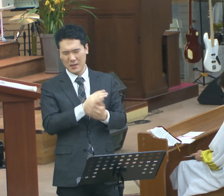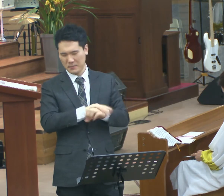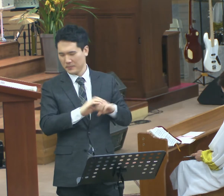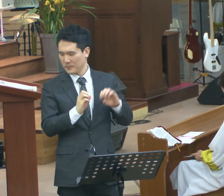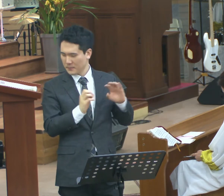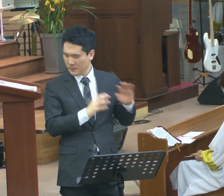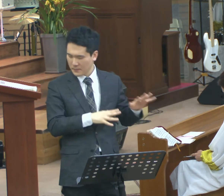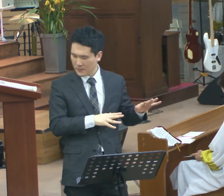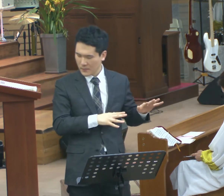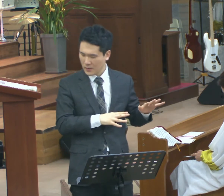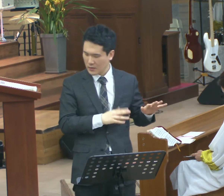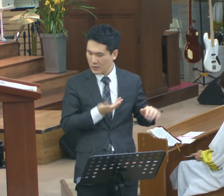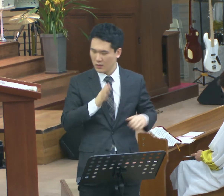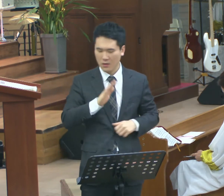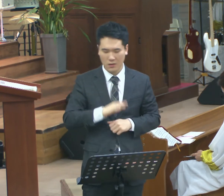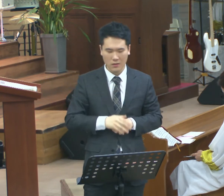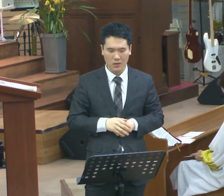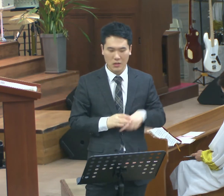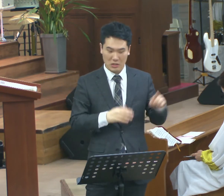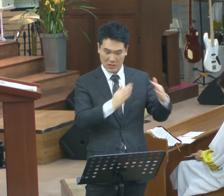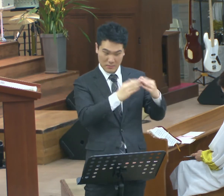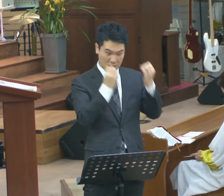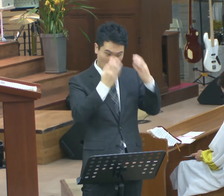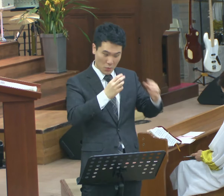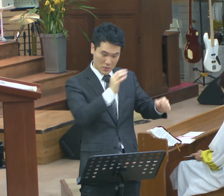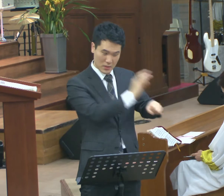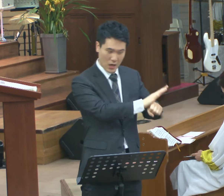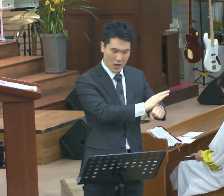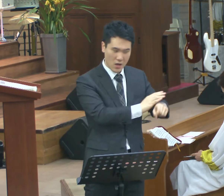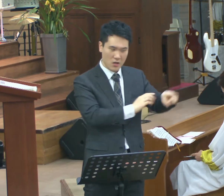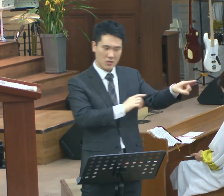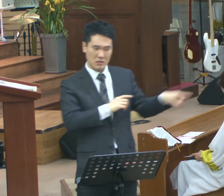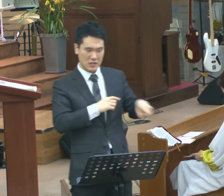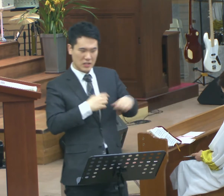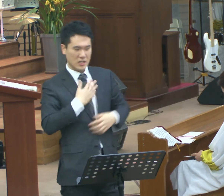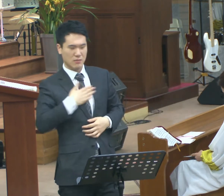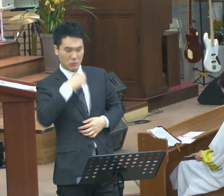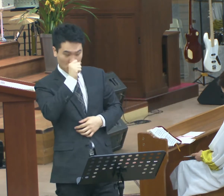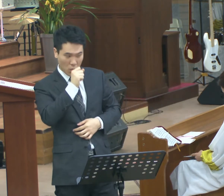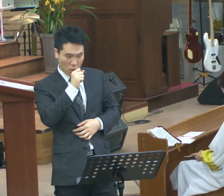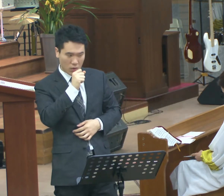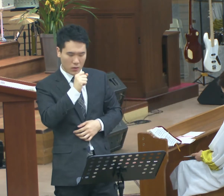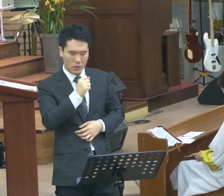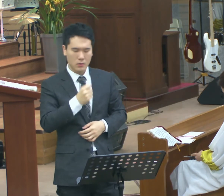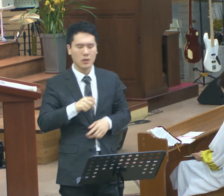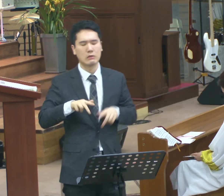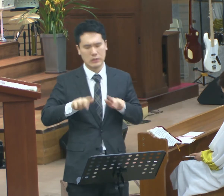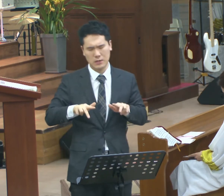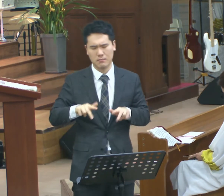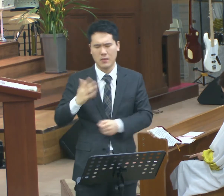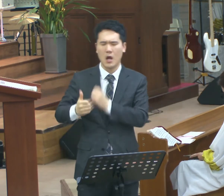이렇게 흥분하지만 이 자리에서 주님 만나게 하시고 들뜨지 않게 해 주옵소서. 제가 그렇게